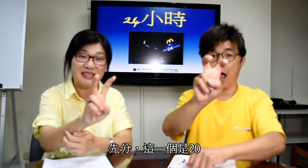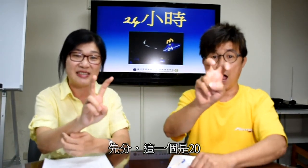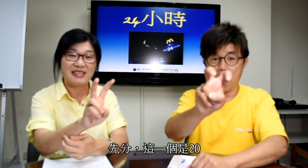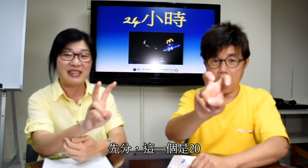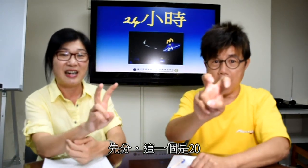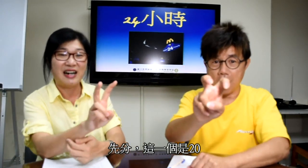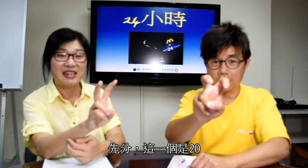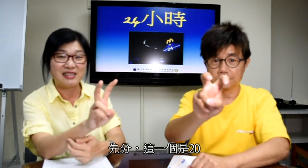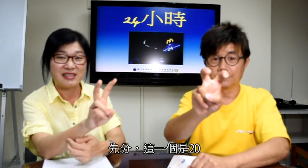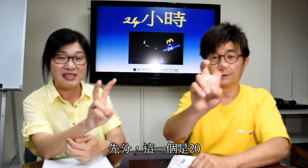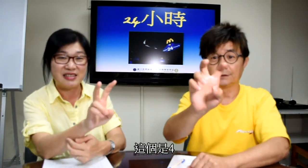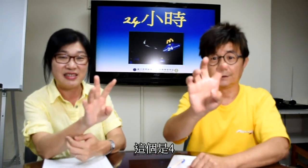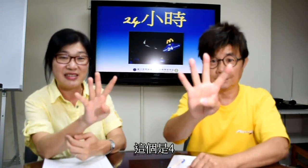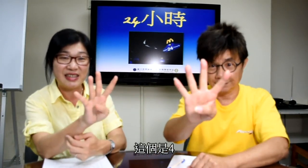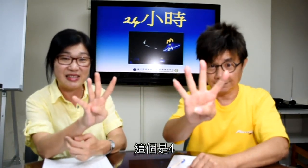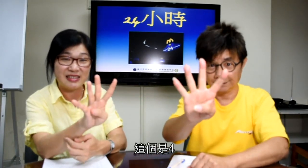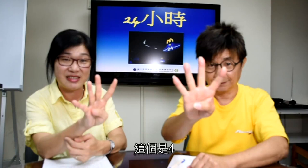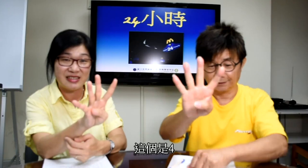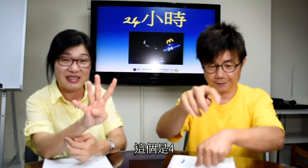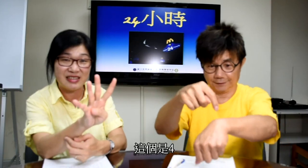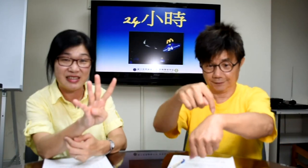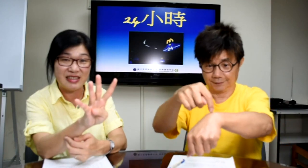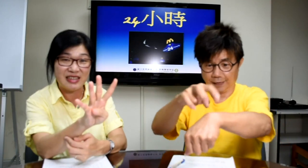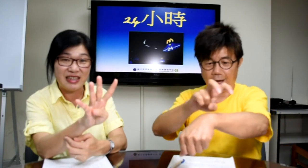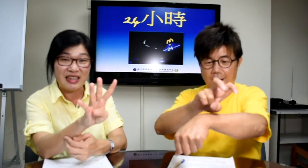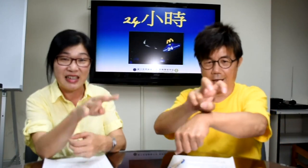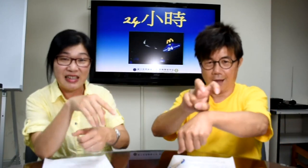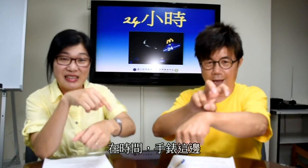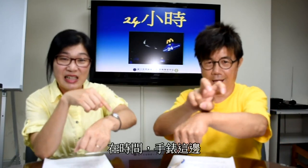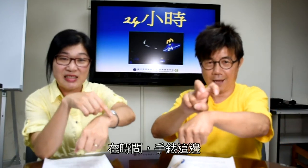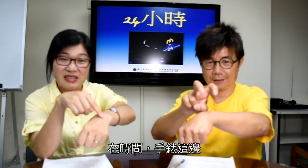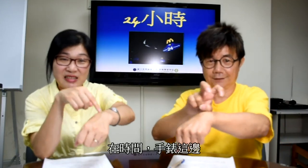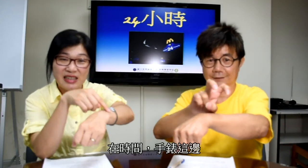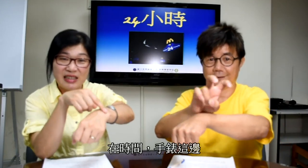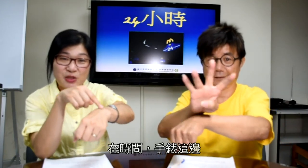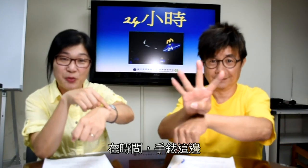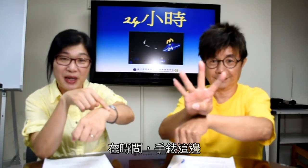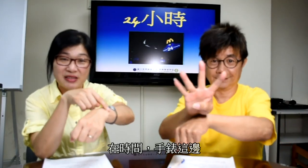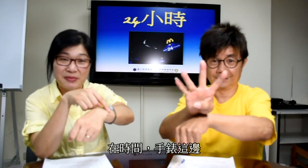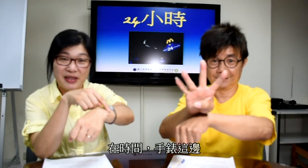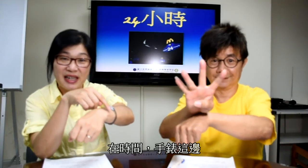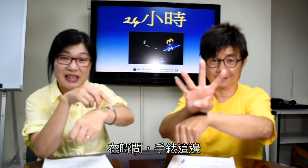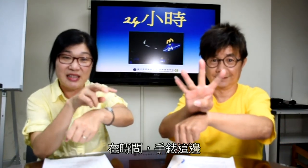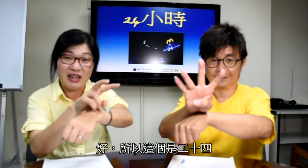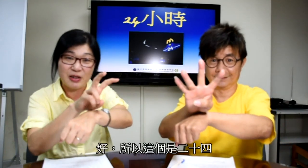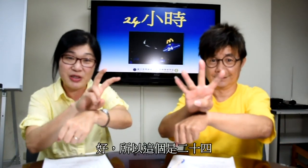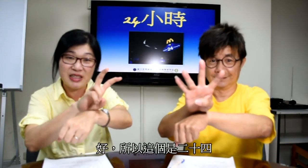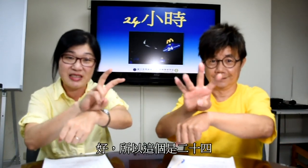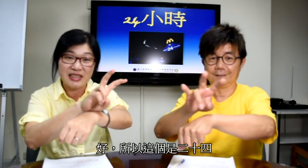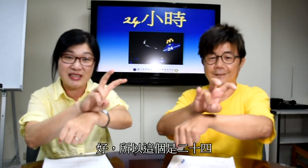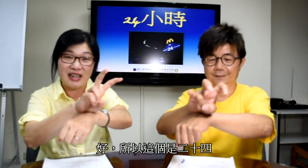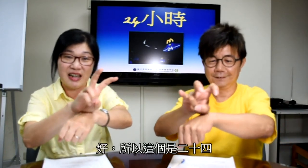是20，这个是4。在时间手表这边，好，所以这个是